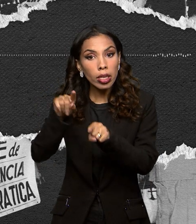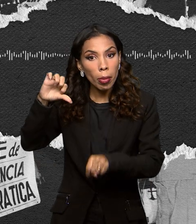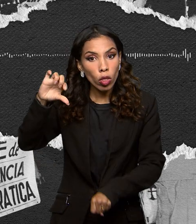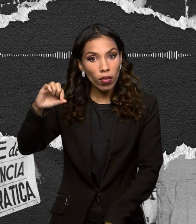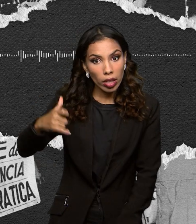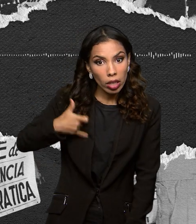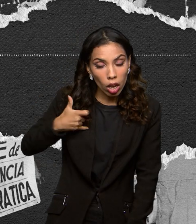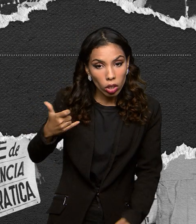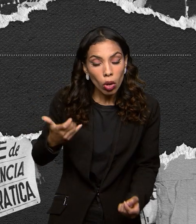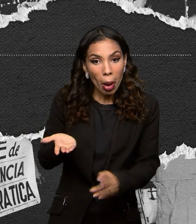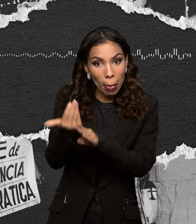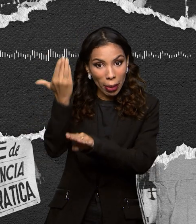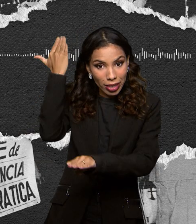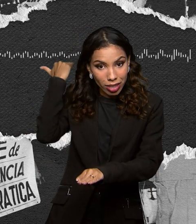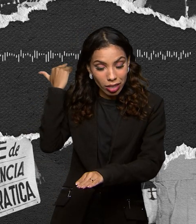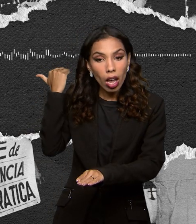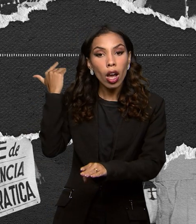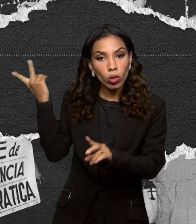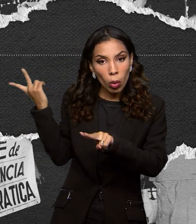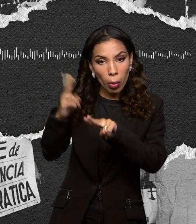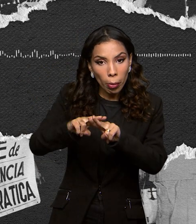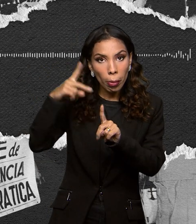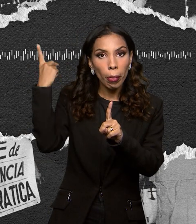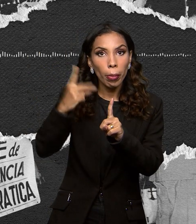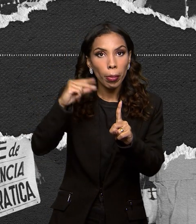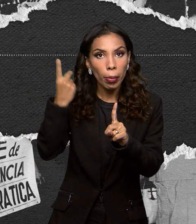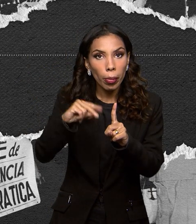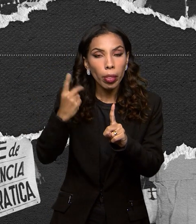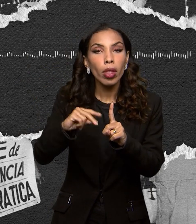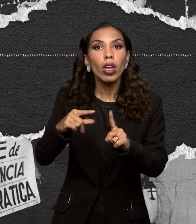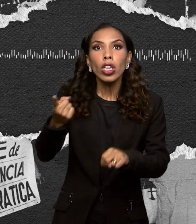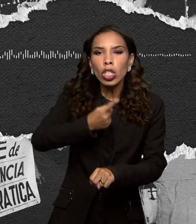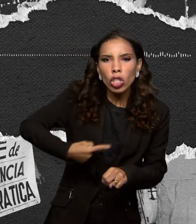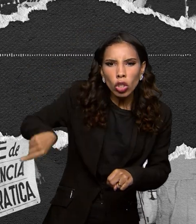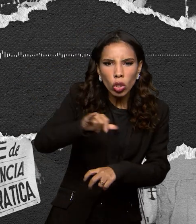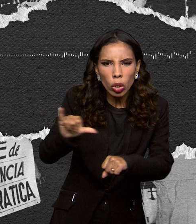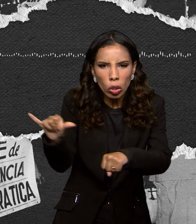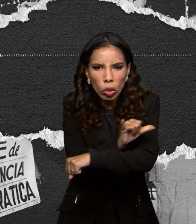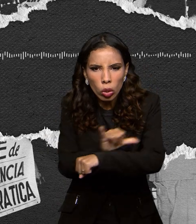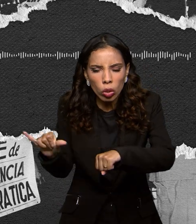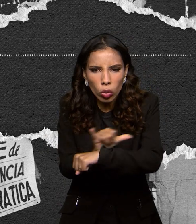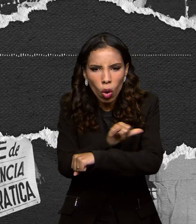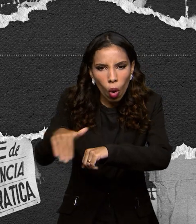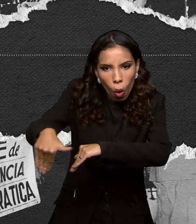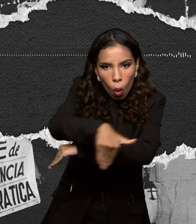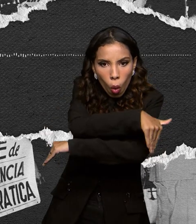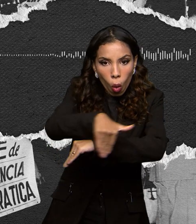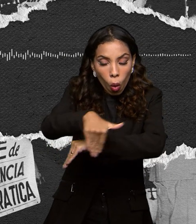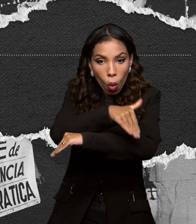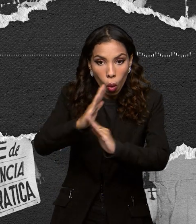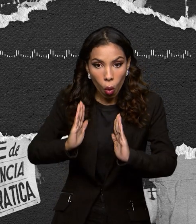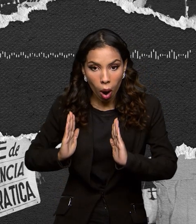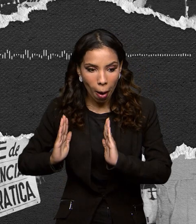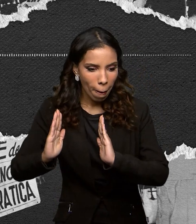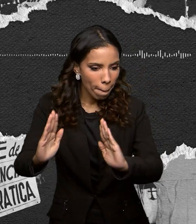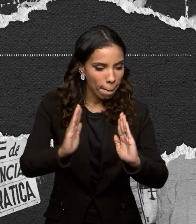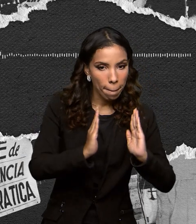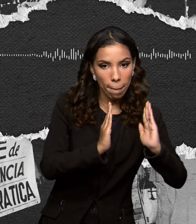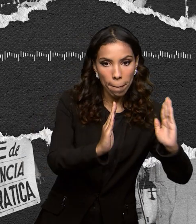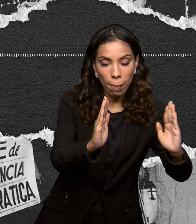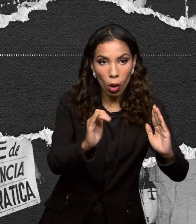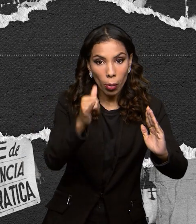torturado durante a ditadura. Nós armamos trincheiras nas ruas que circundam o palácio porque um